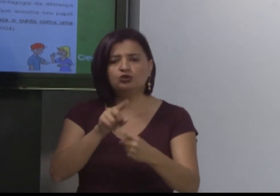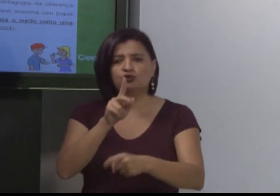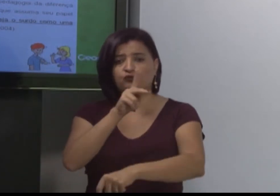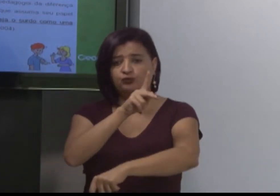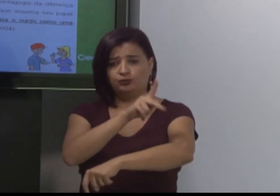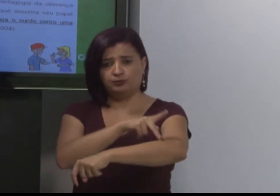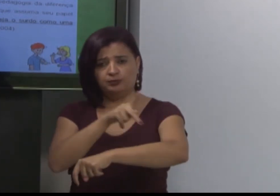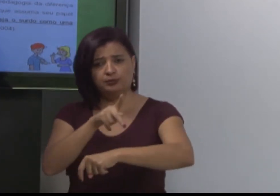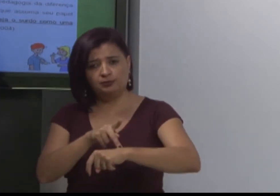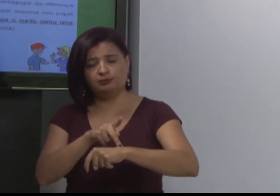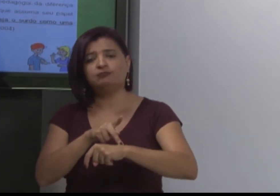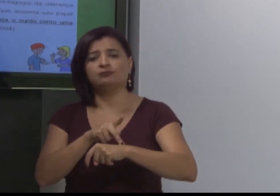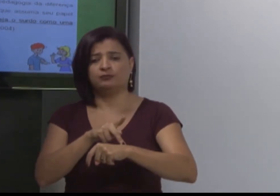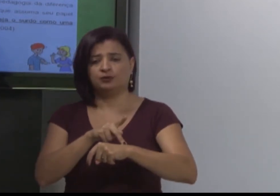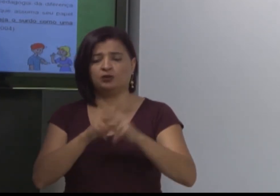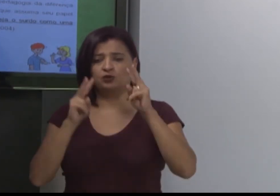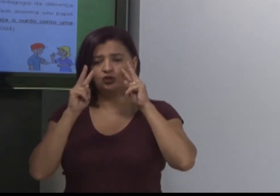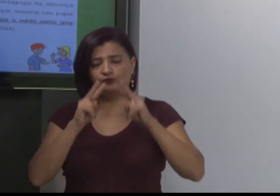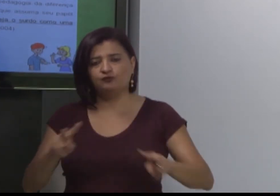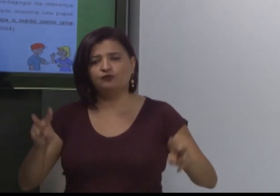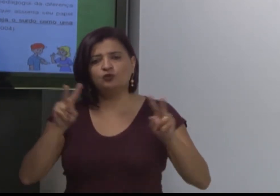Então, o objetivo da pedagogia visual